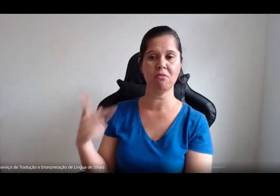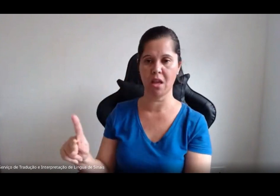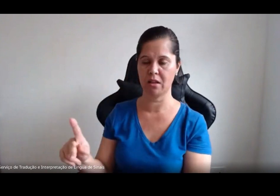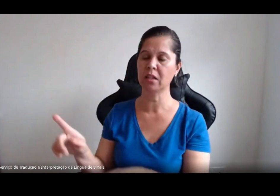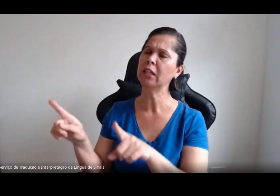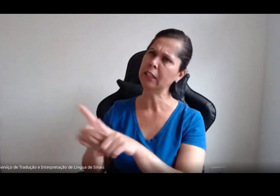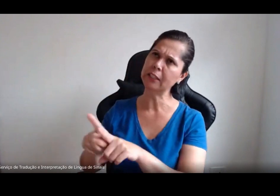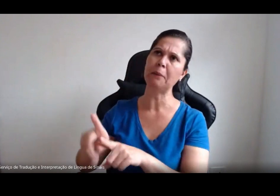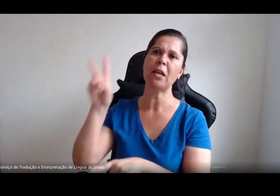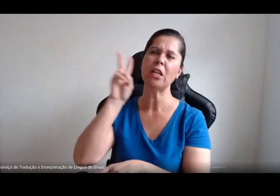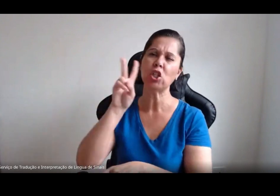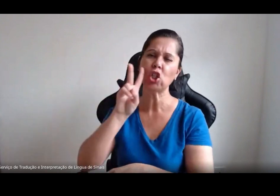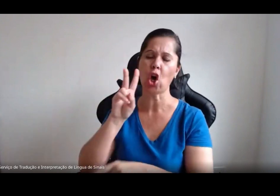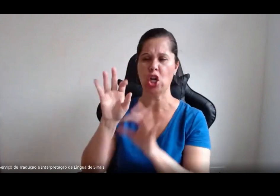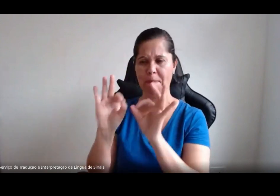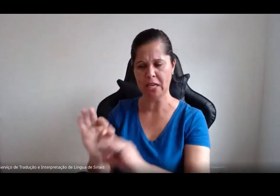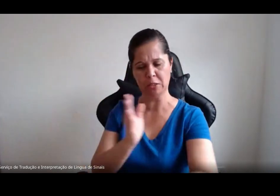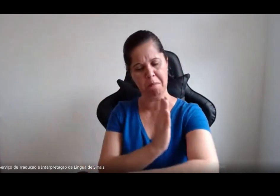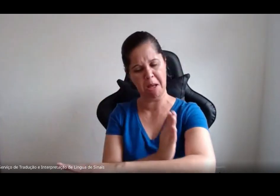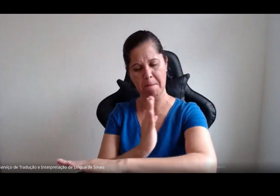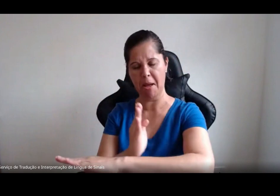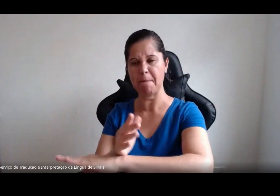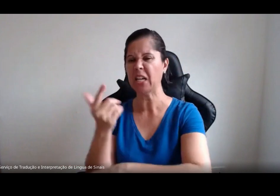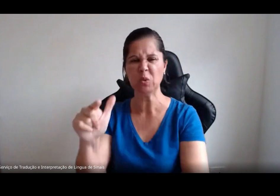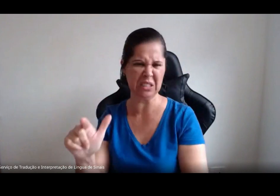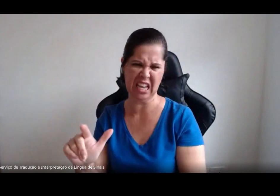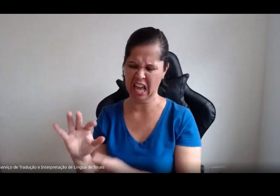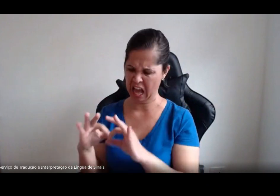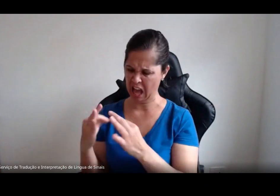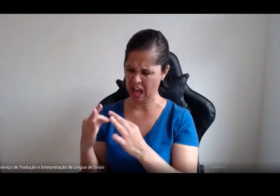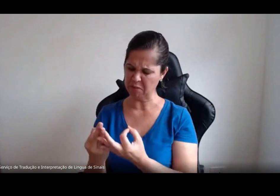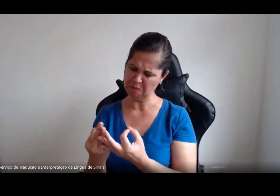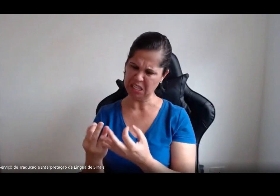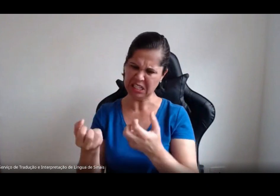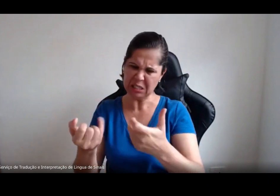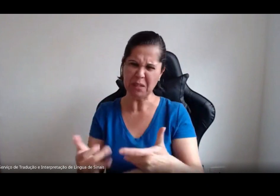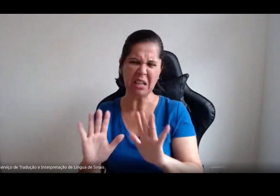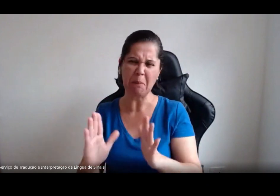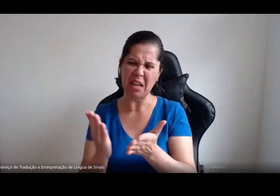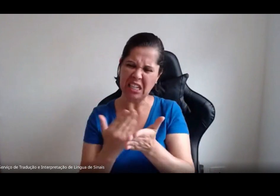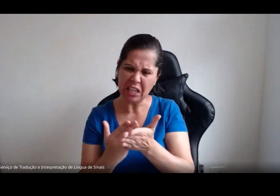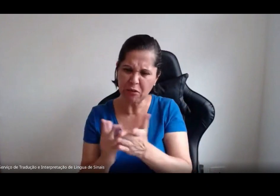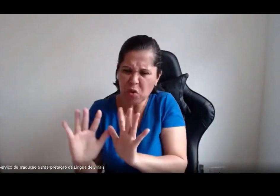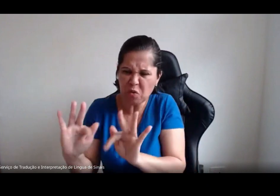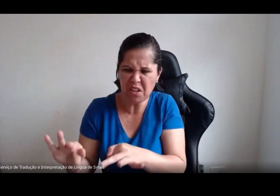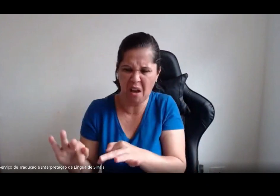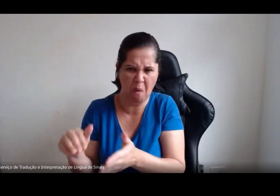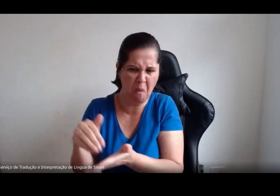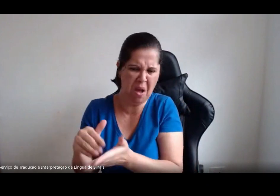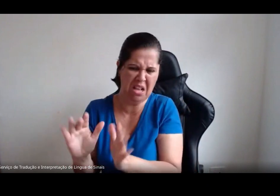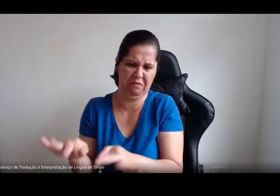e que não estão em ordem cronológica, não. Isso desaparece quando ele fala da família dele, muito rapidamente, lá pelo fim do livro.